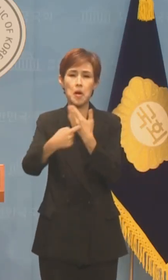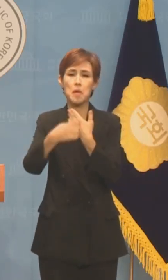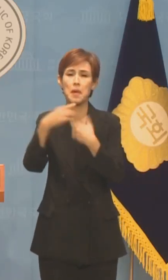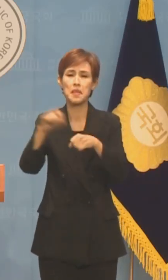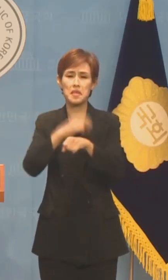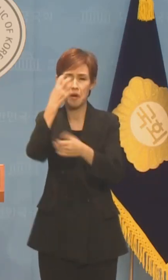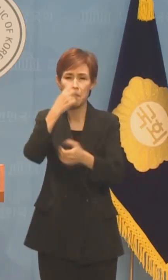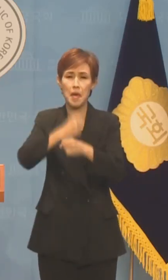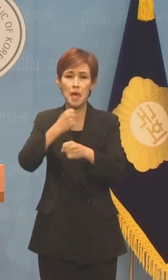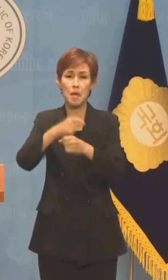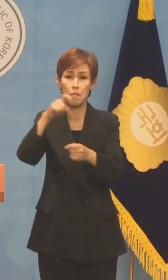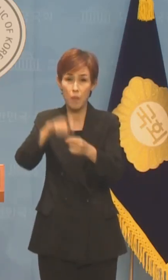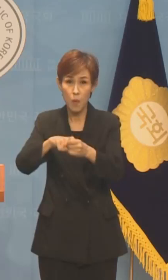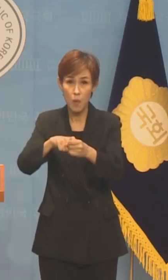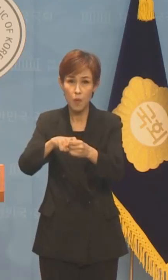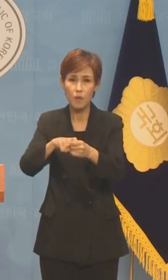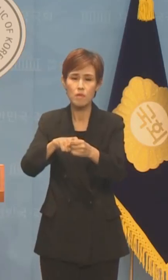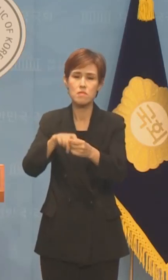만들려고 하니까